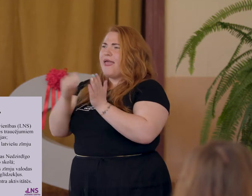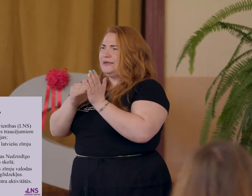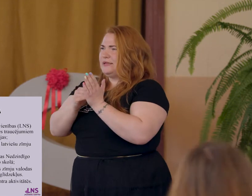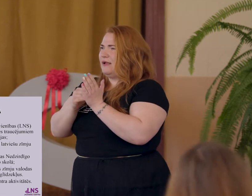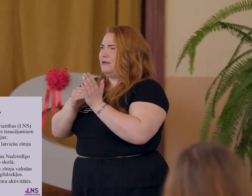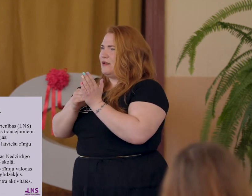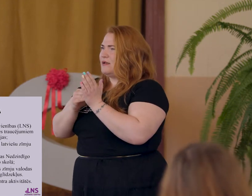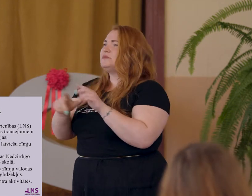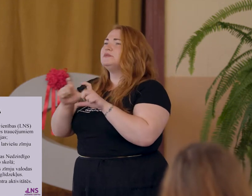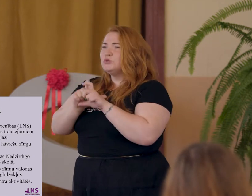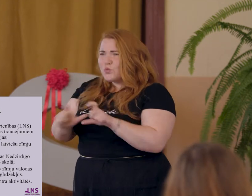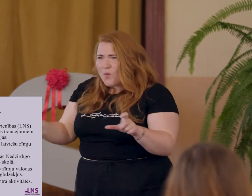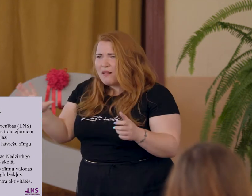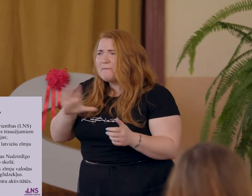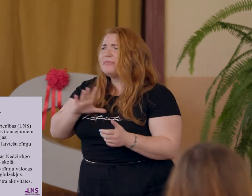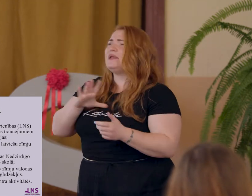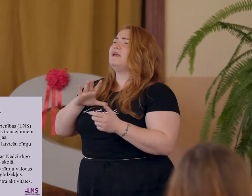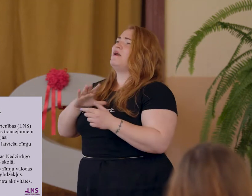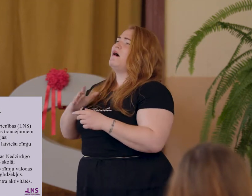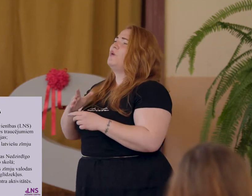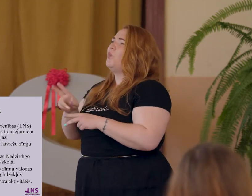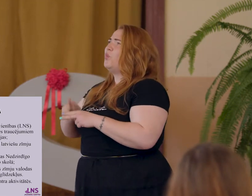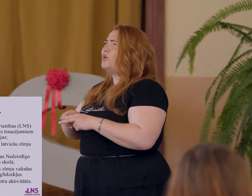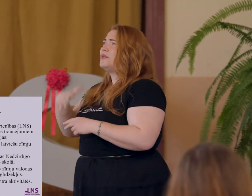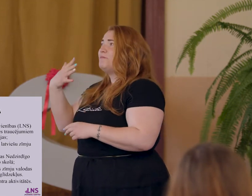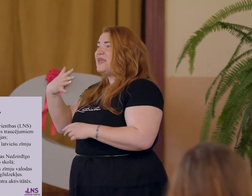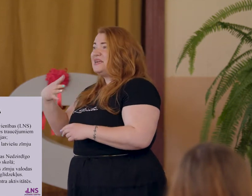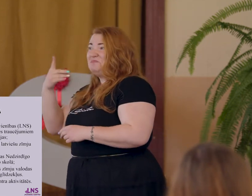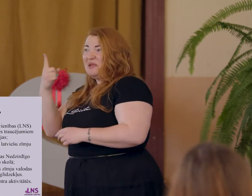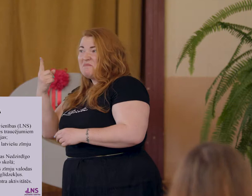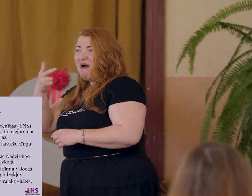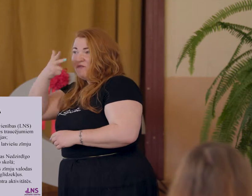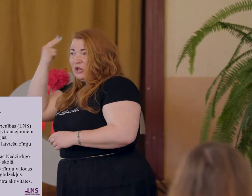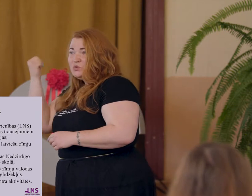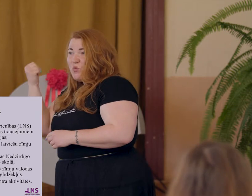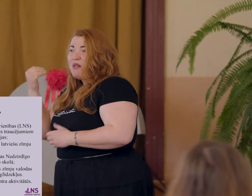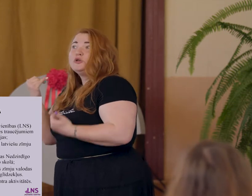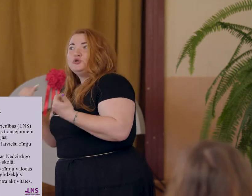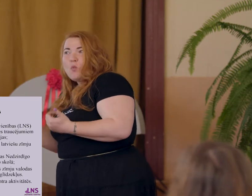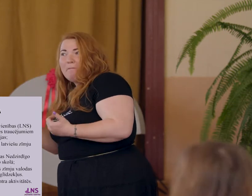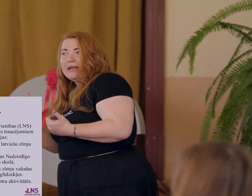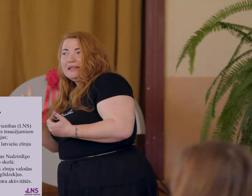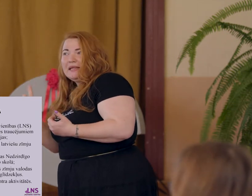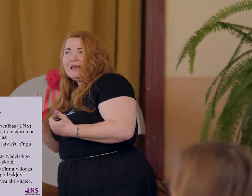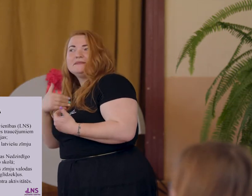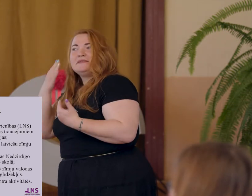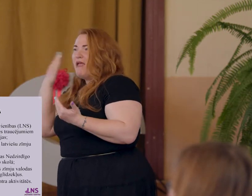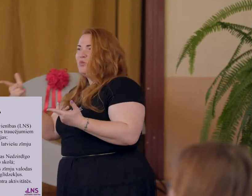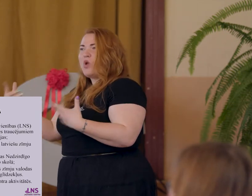skolā. Agrāk bija arī Rēzeknēs skola. Un 51. vidusskola Rīgā,